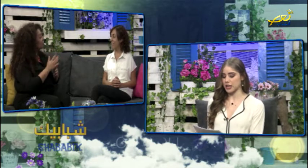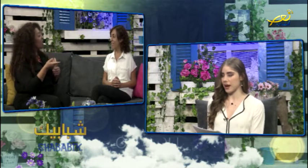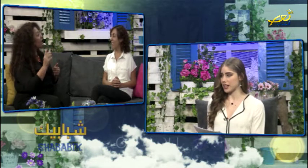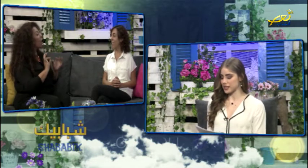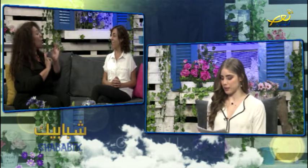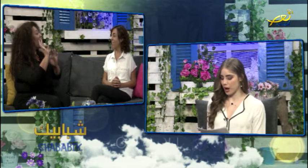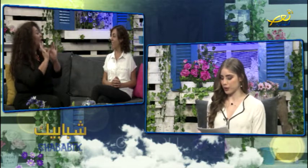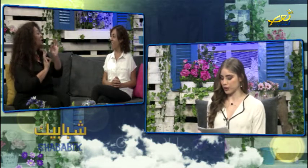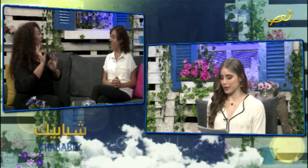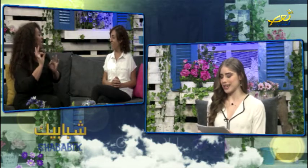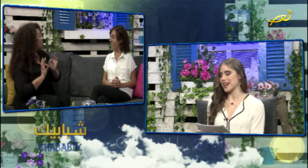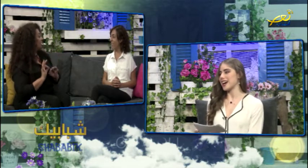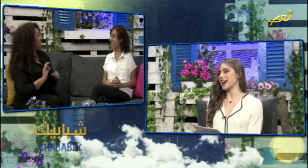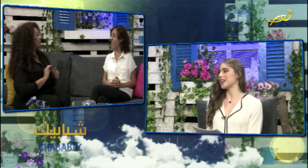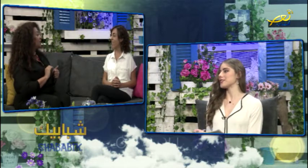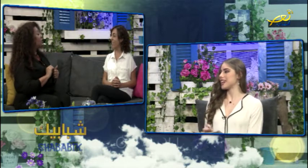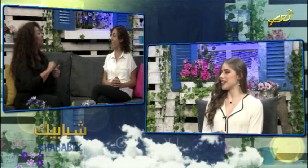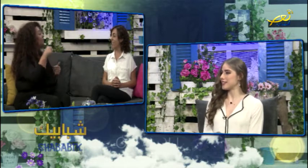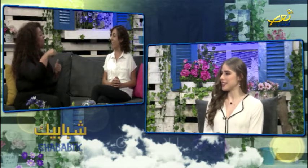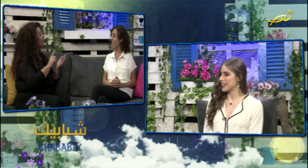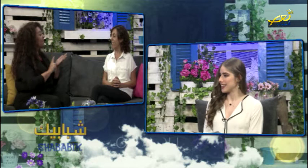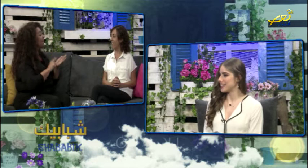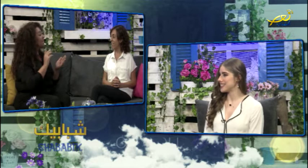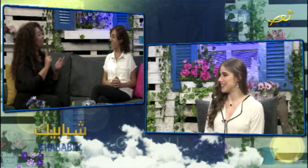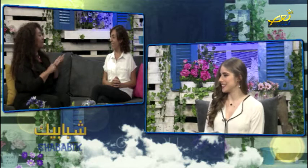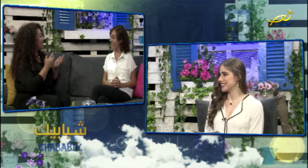على السمع والنطق. أهلا وسهلا فيك نسرين.